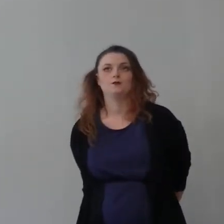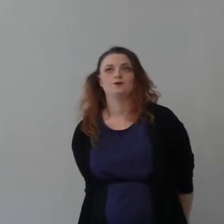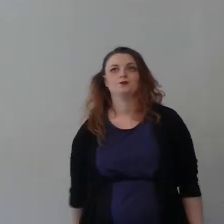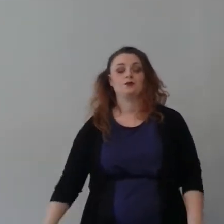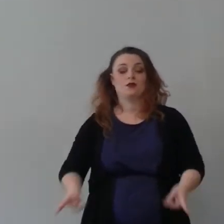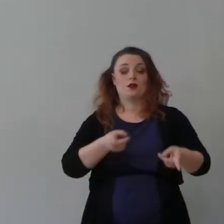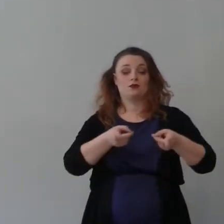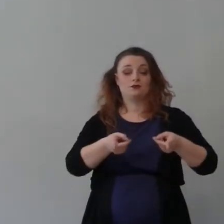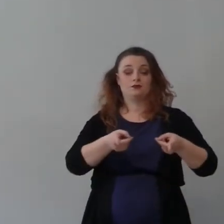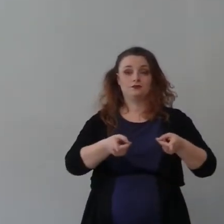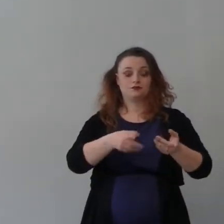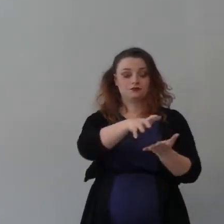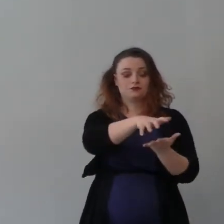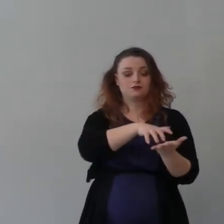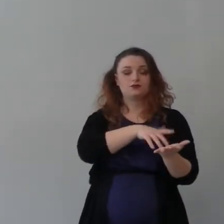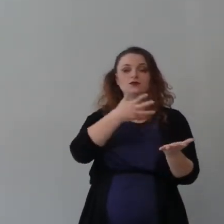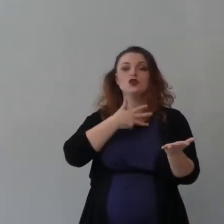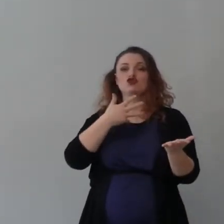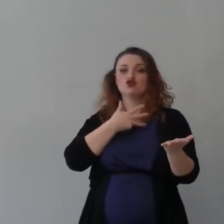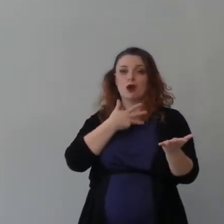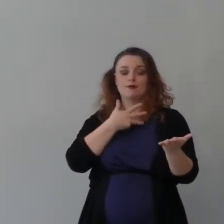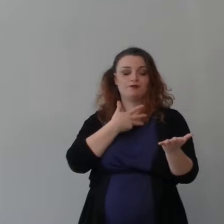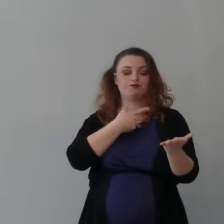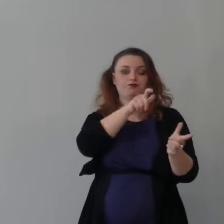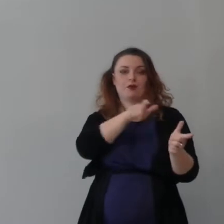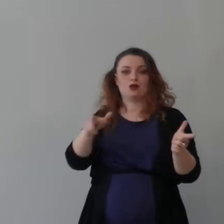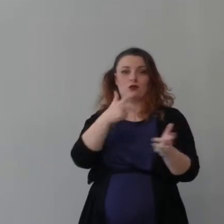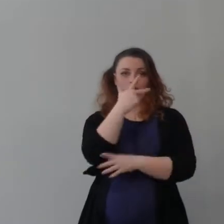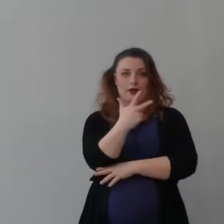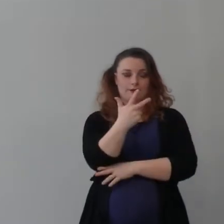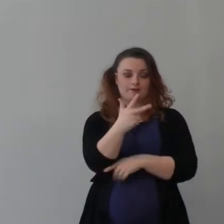In questo brano ci sono tre protagonisti: Maria Maddalena,